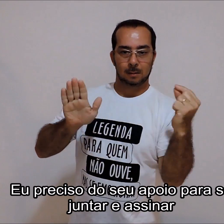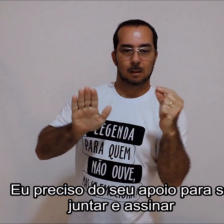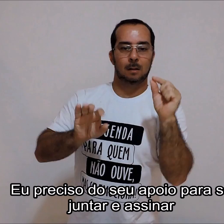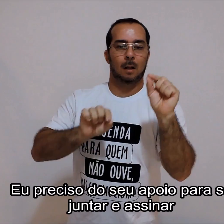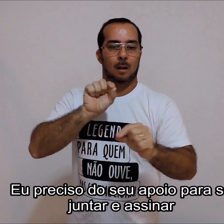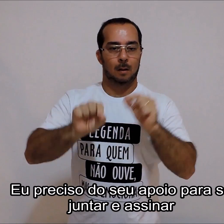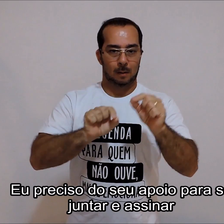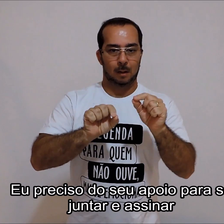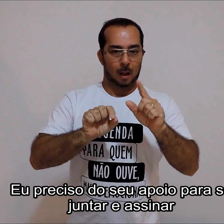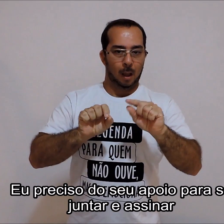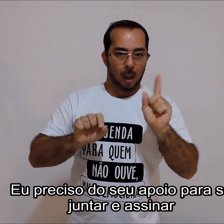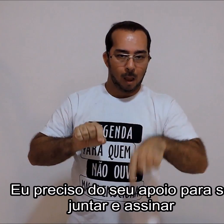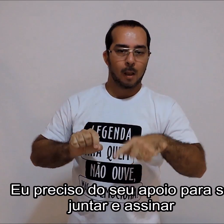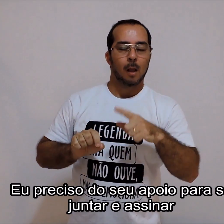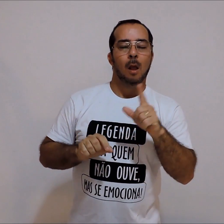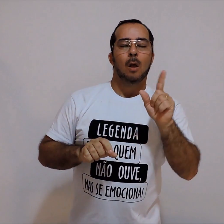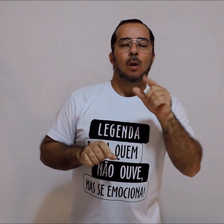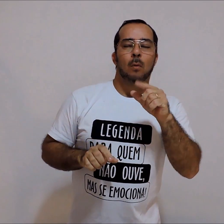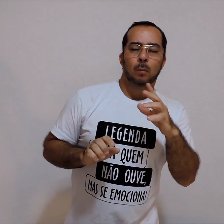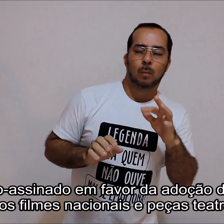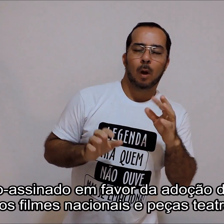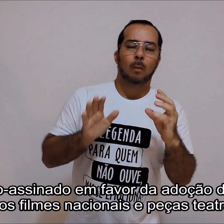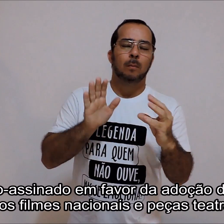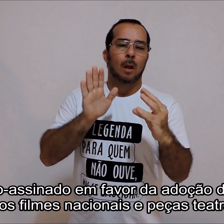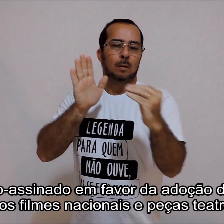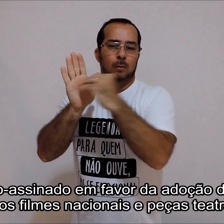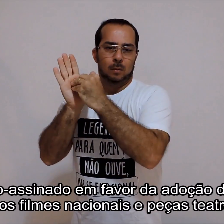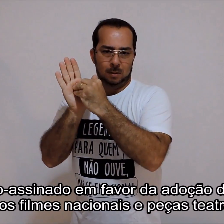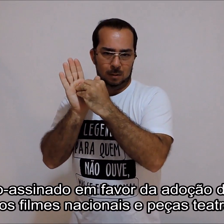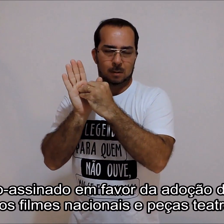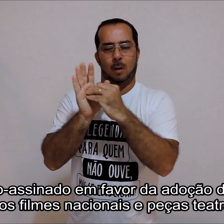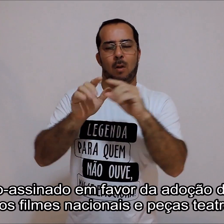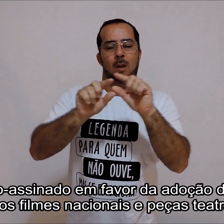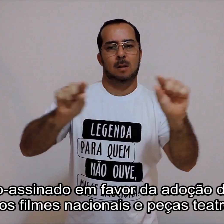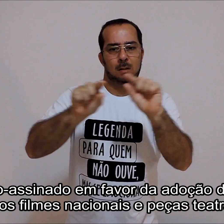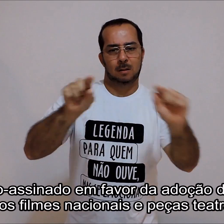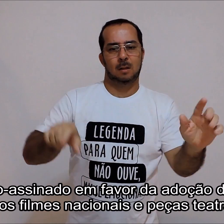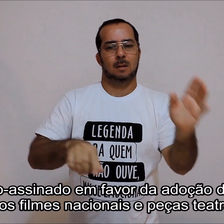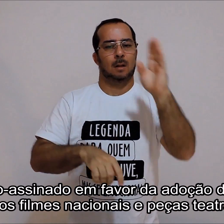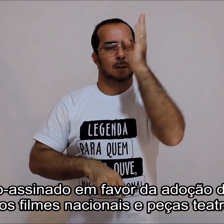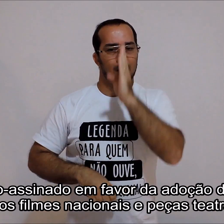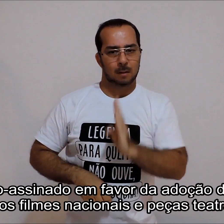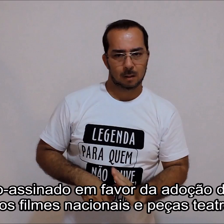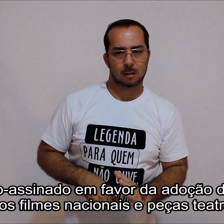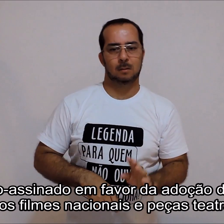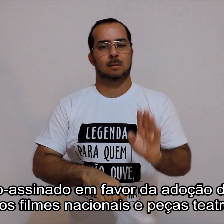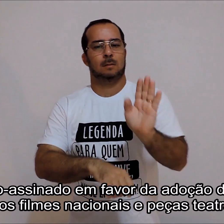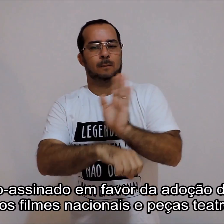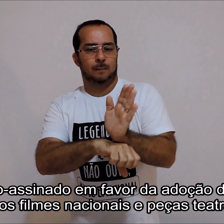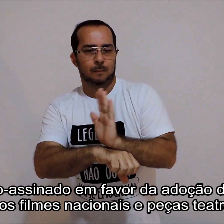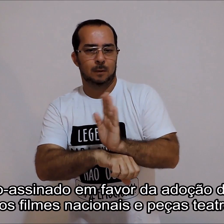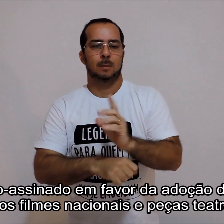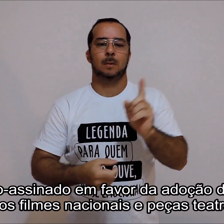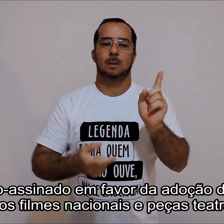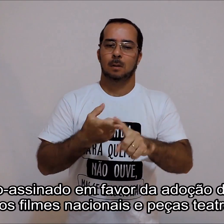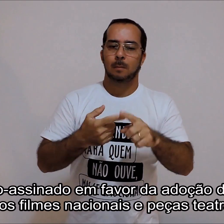juntar e assinar. O abaixo assinado em favor da adoção de legenda nos filmes